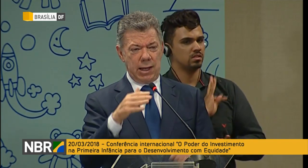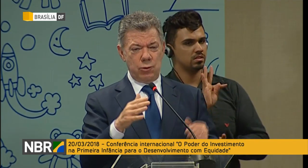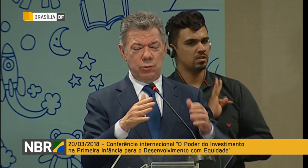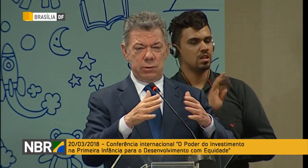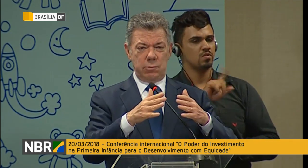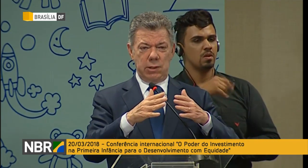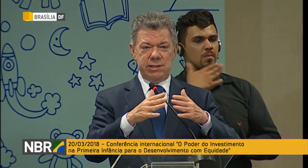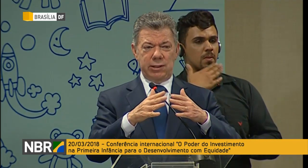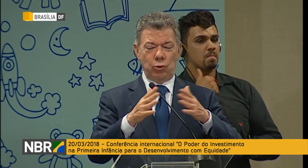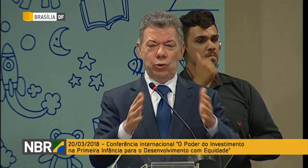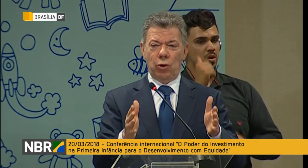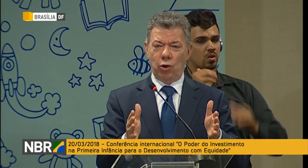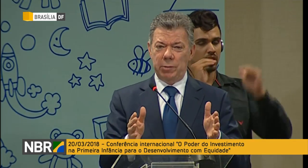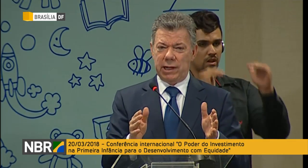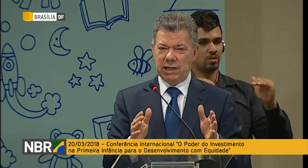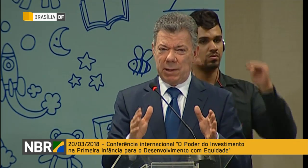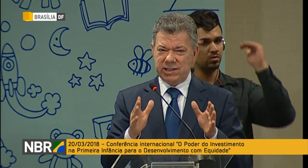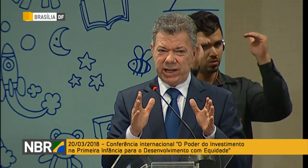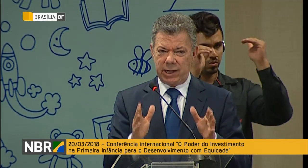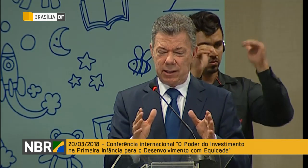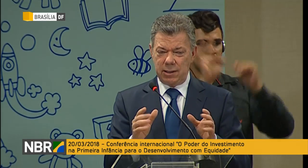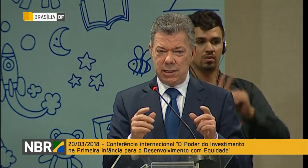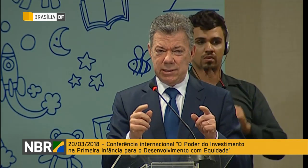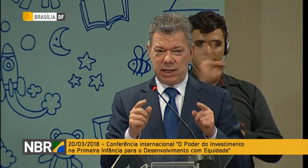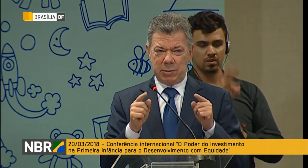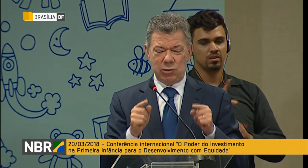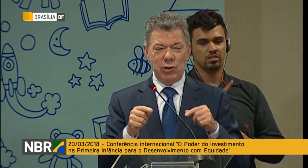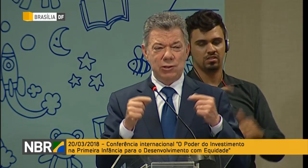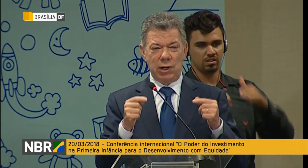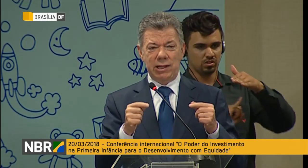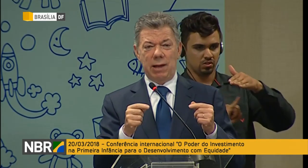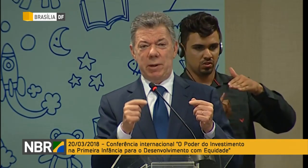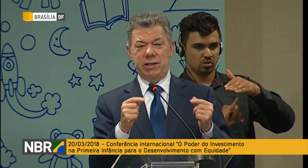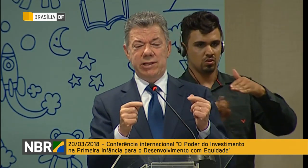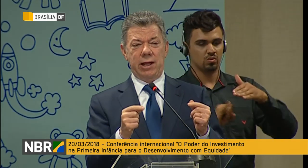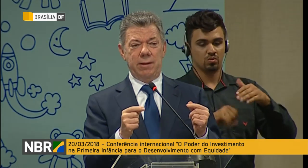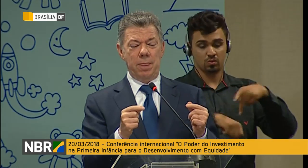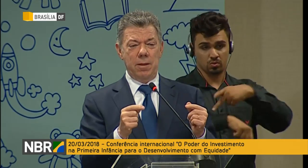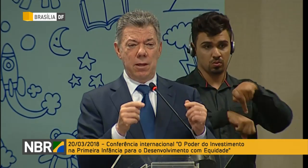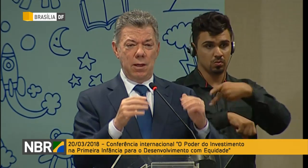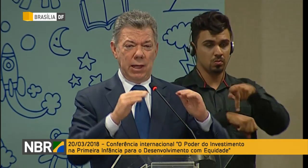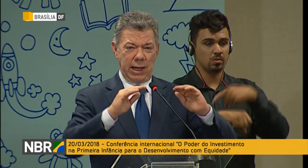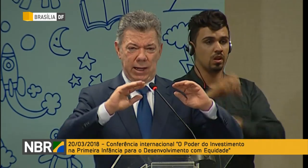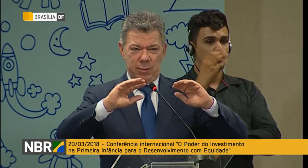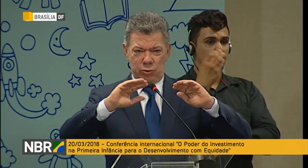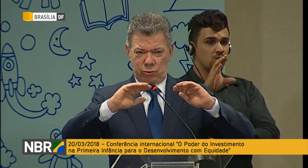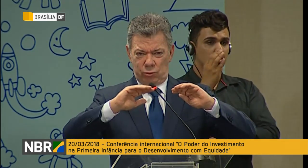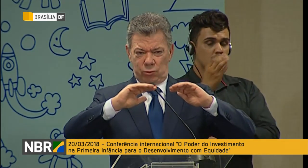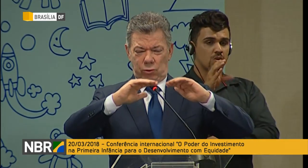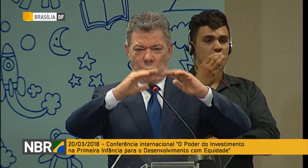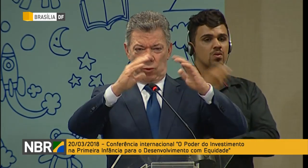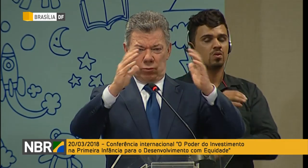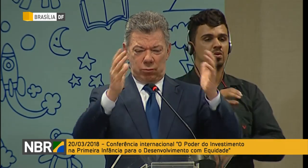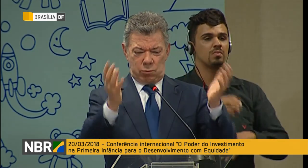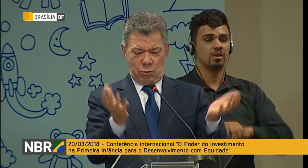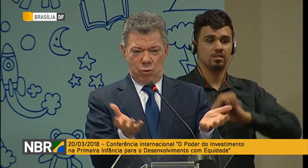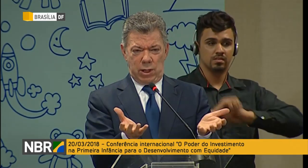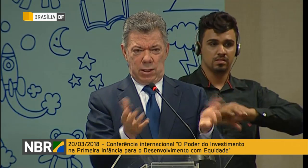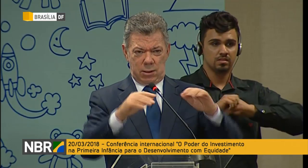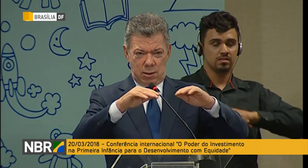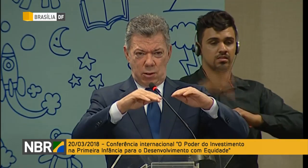o ensino superior técnico. Nós temos um instituto na Colômbia que se chama SENA, Serviço Nacional de Aprendizagem, que nós